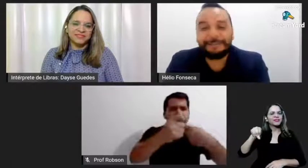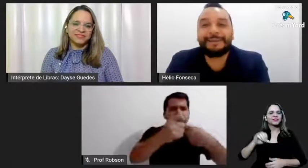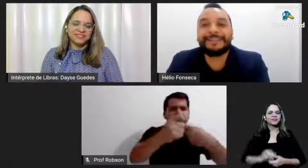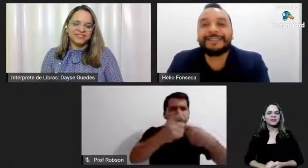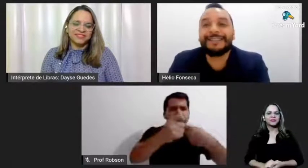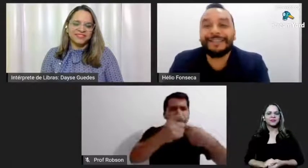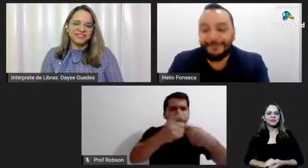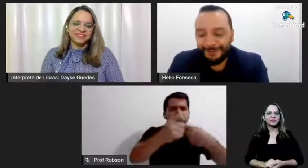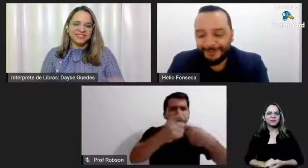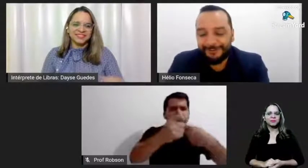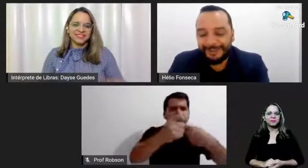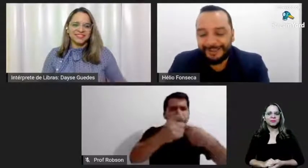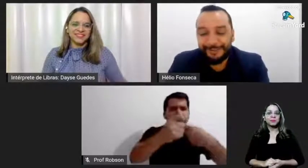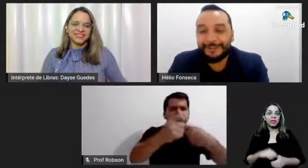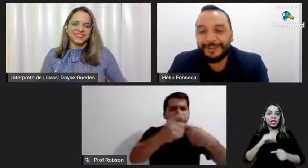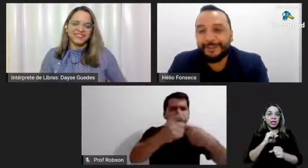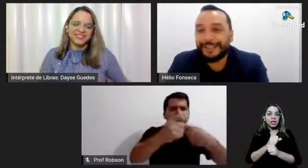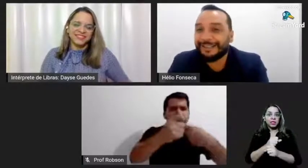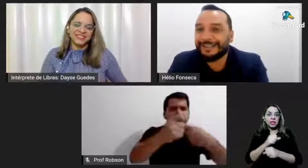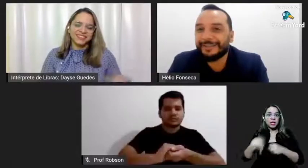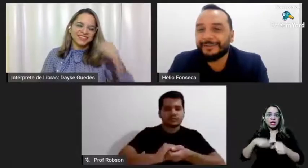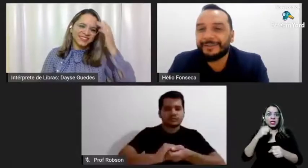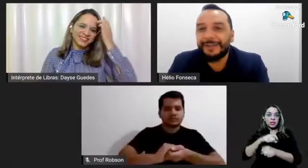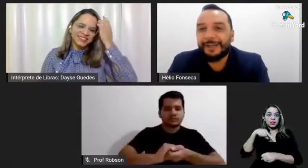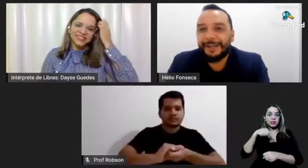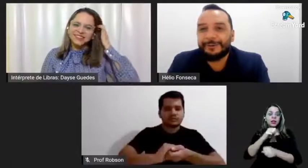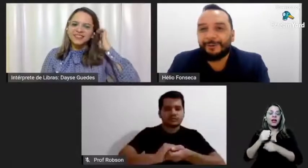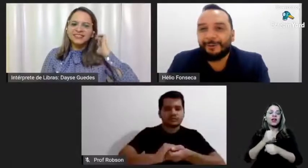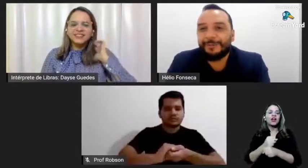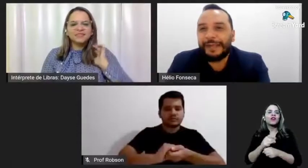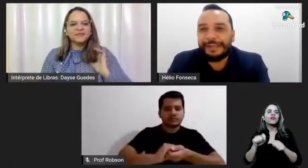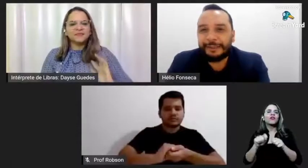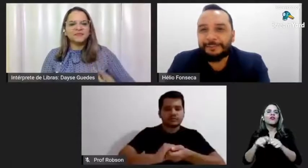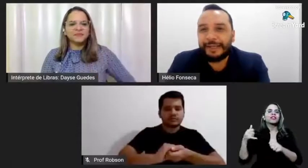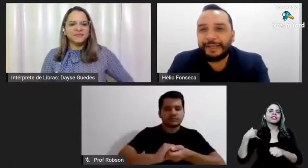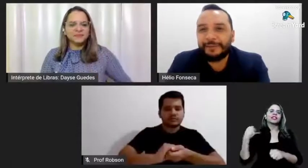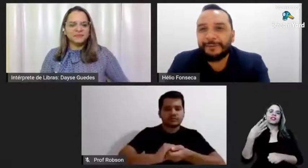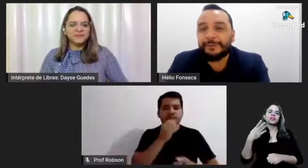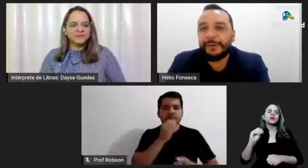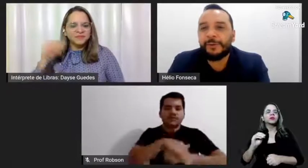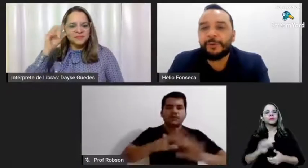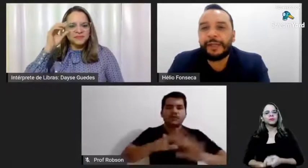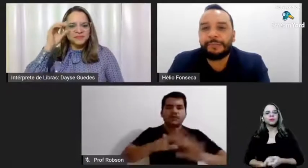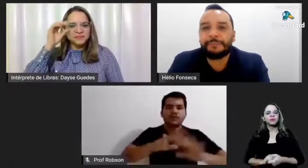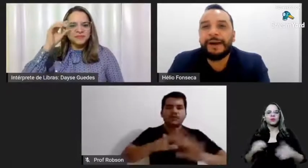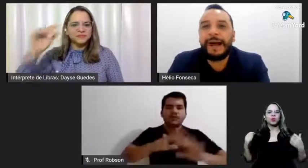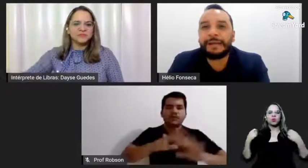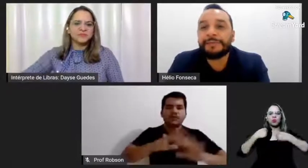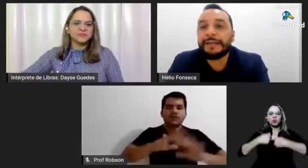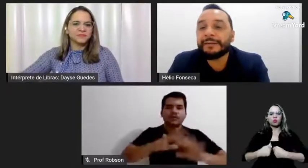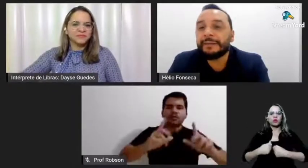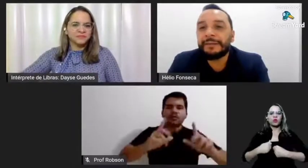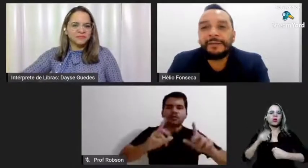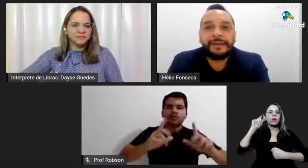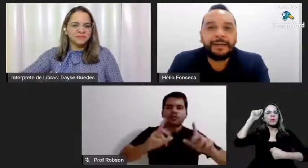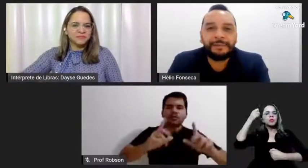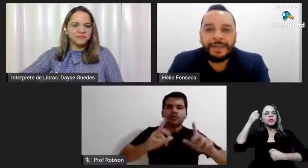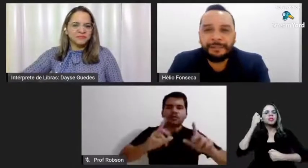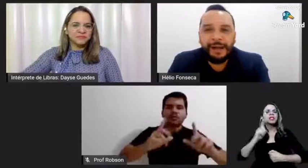coisas, mas esse ano eu faço 40 anos, eu estou com um blazer preto, eu tenho